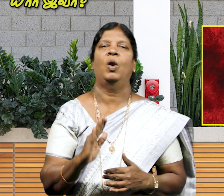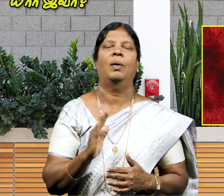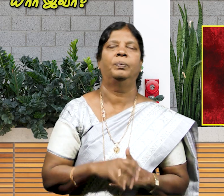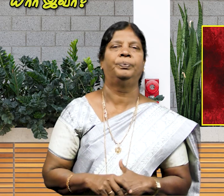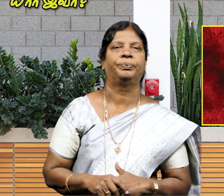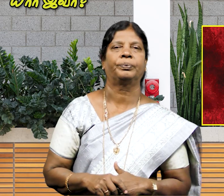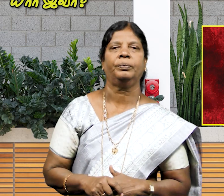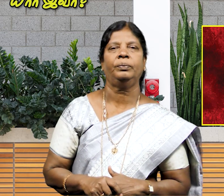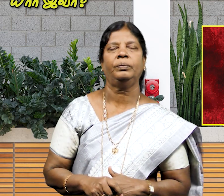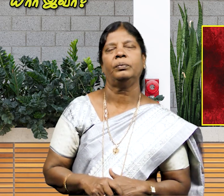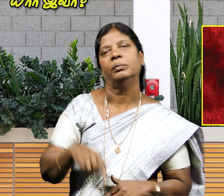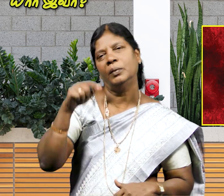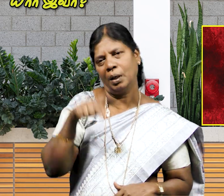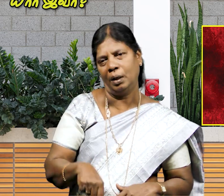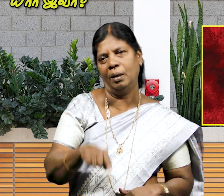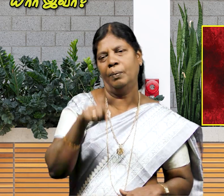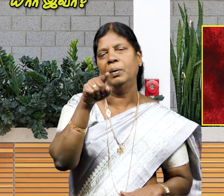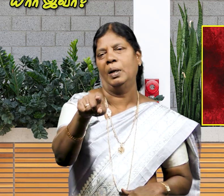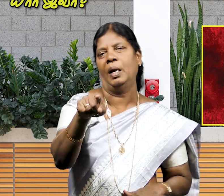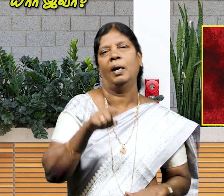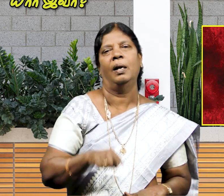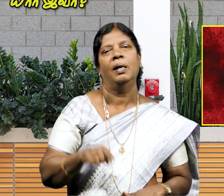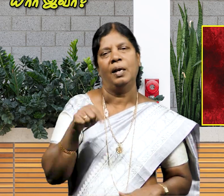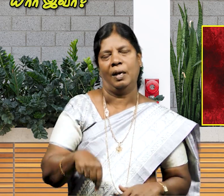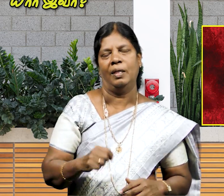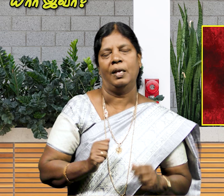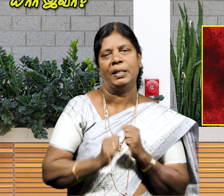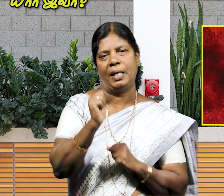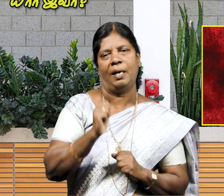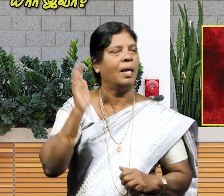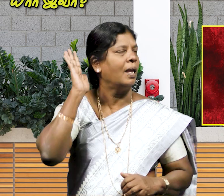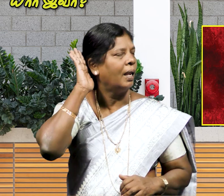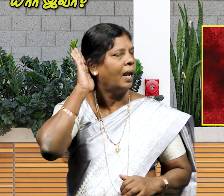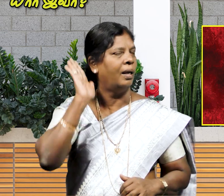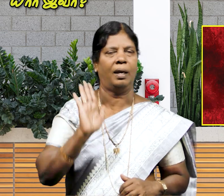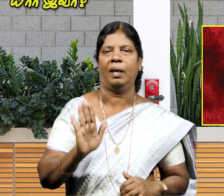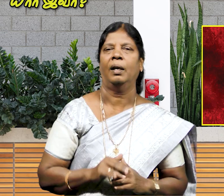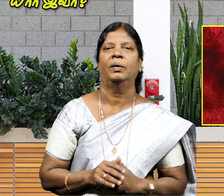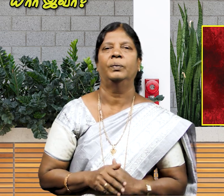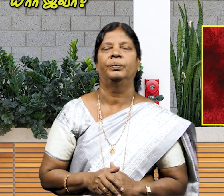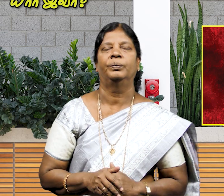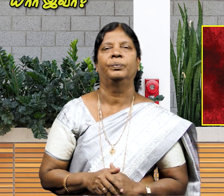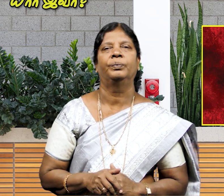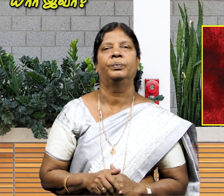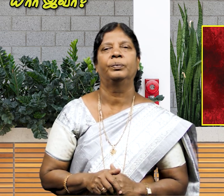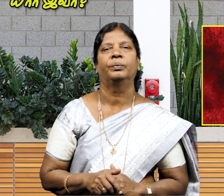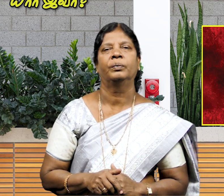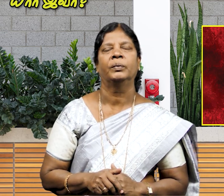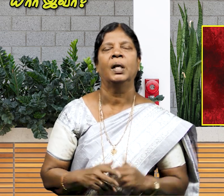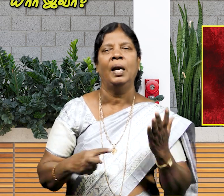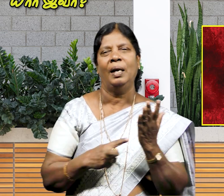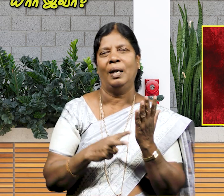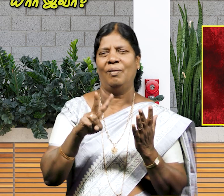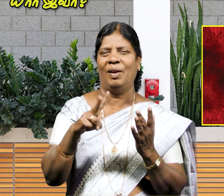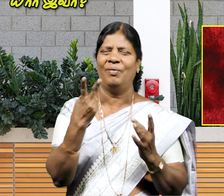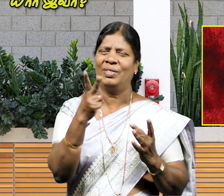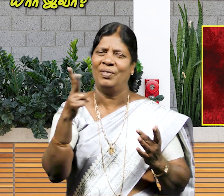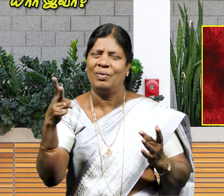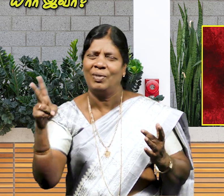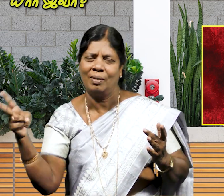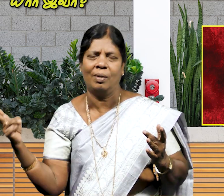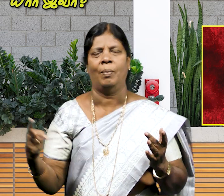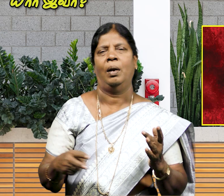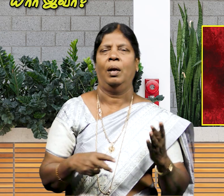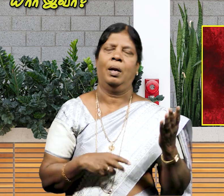தேடி வந்ததின் காரணமாகத்தான் இன்றைக்கு நீங்கள் இந்த செய்தியை கேட்டுக்கொண்டிருக்கிறீர்கள்.